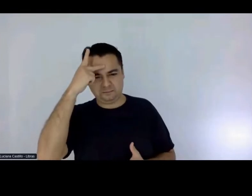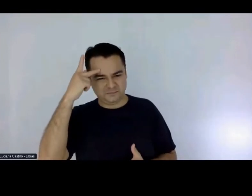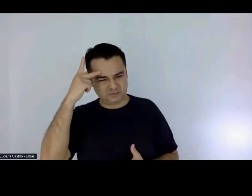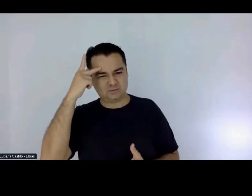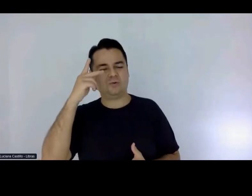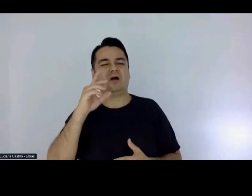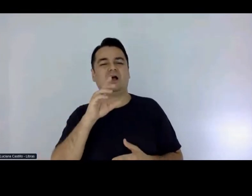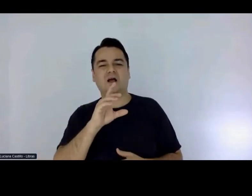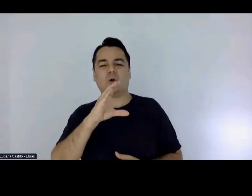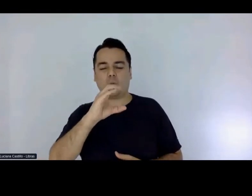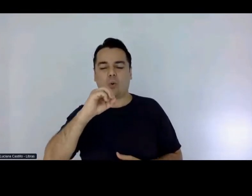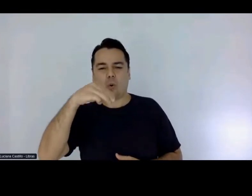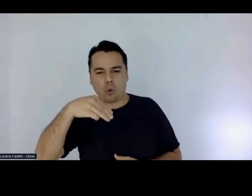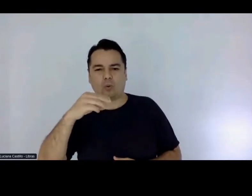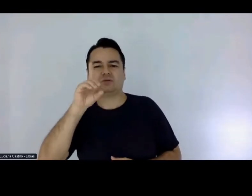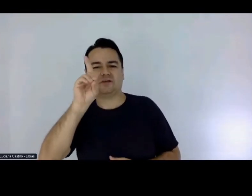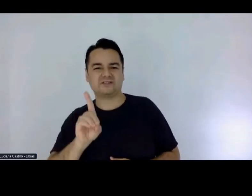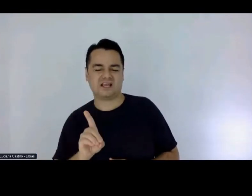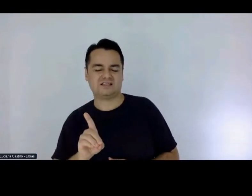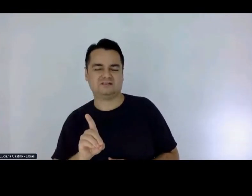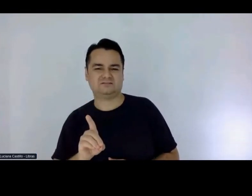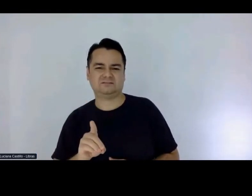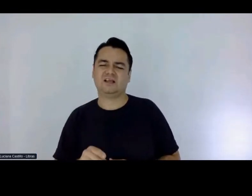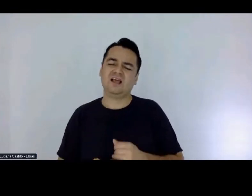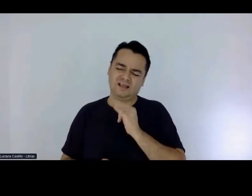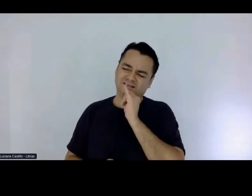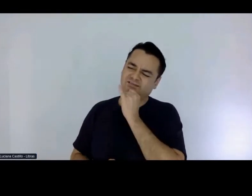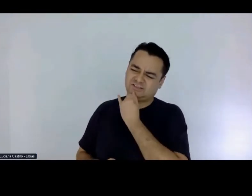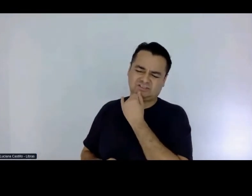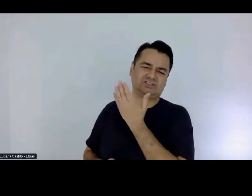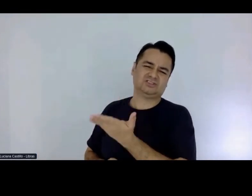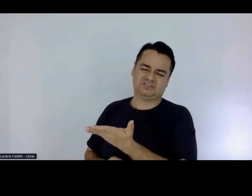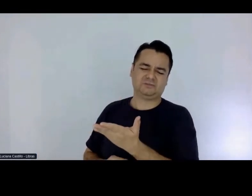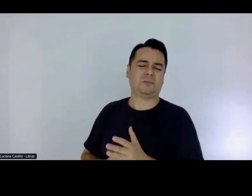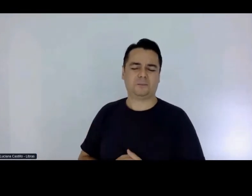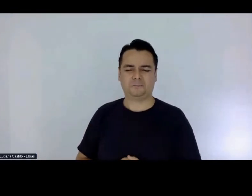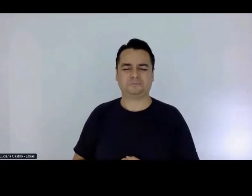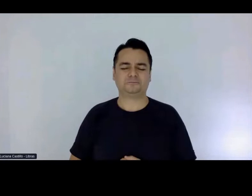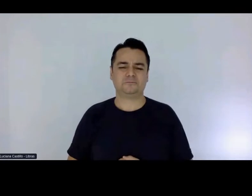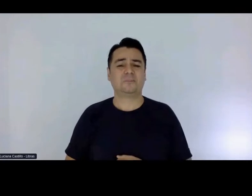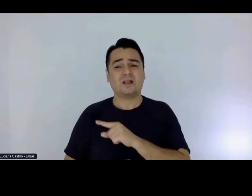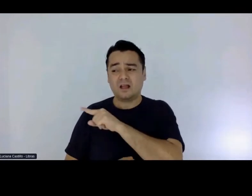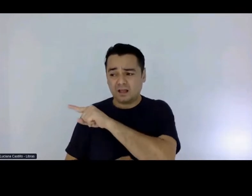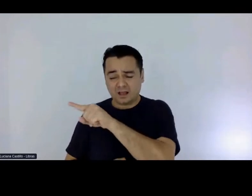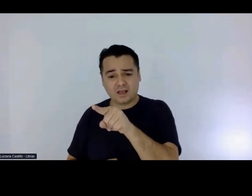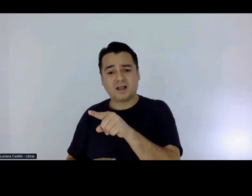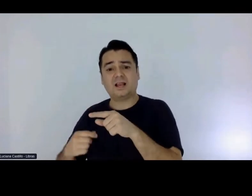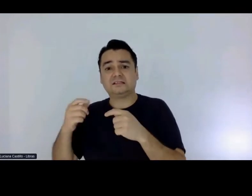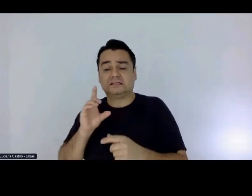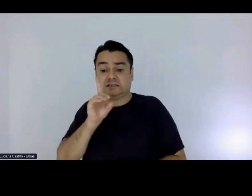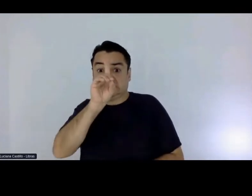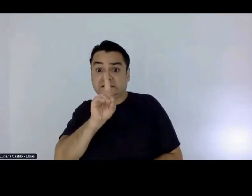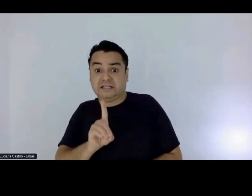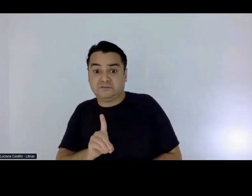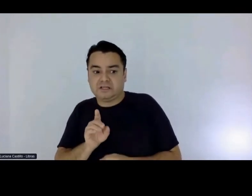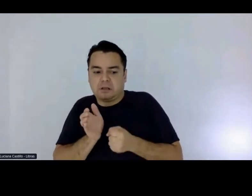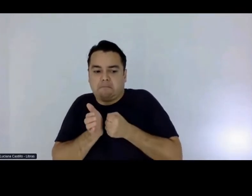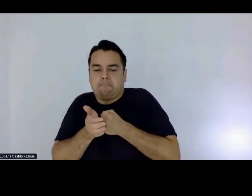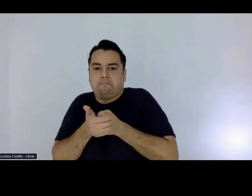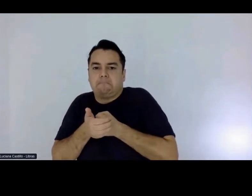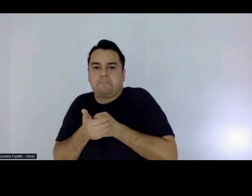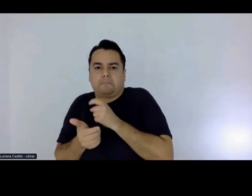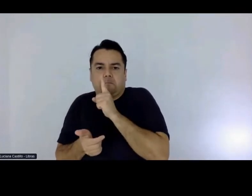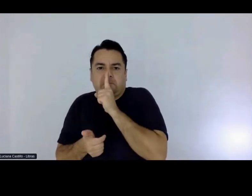com deficiência, e isso é muito triste, né? Elas têm que esconder a deficiência para